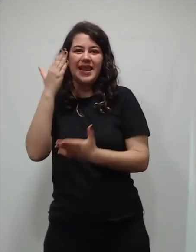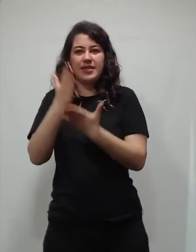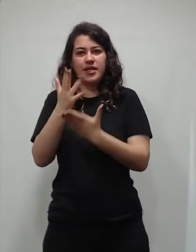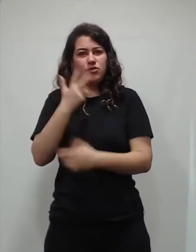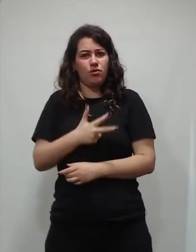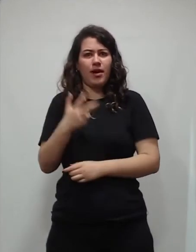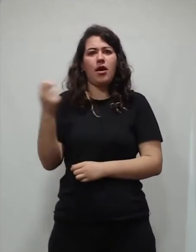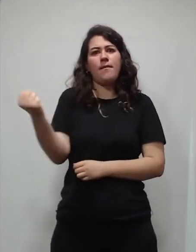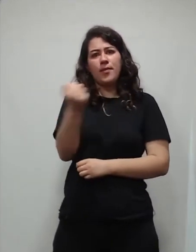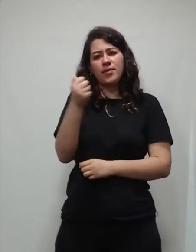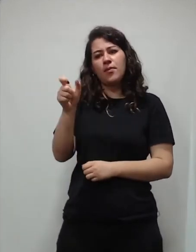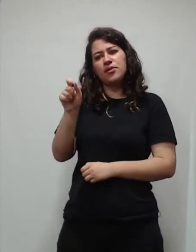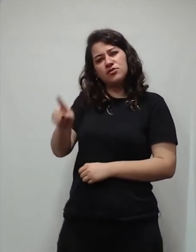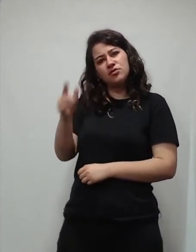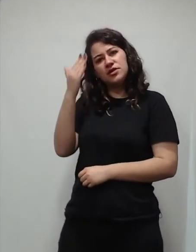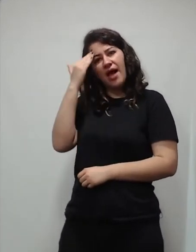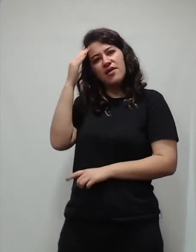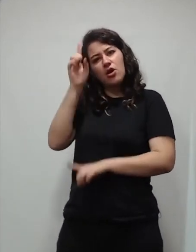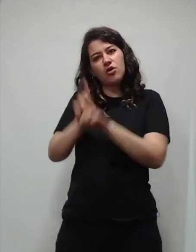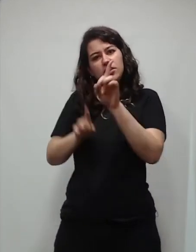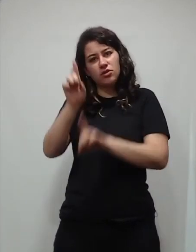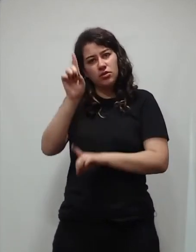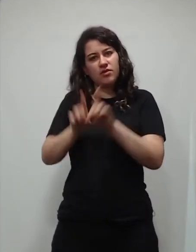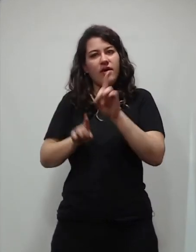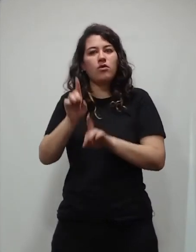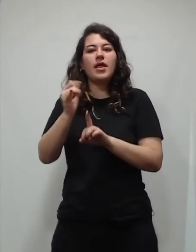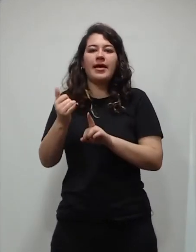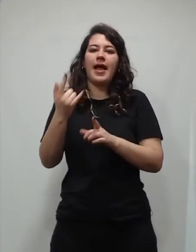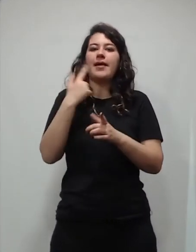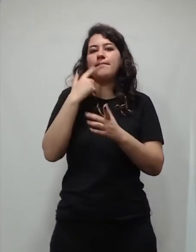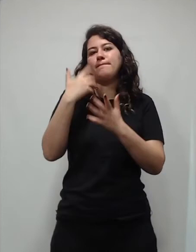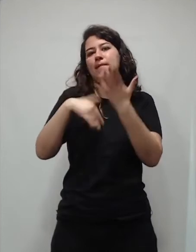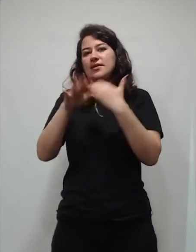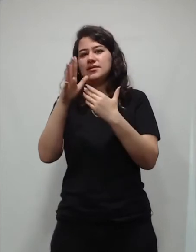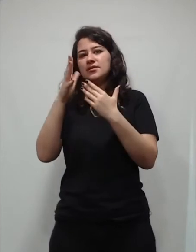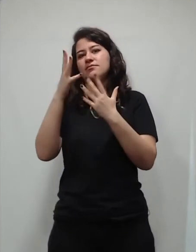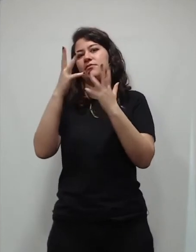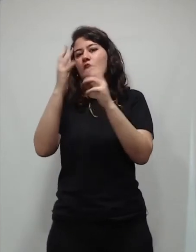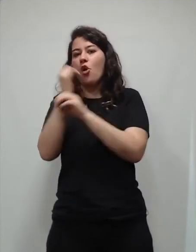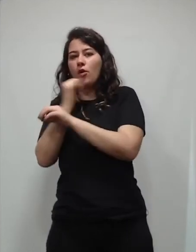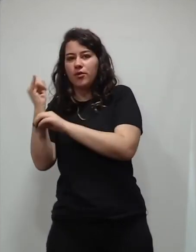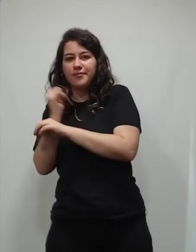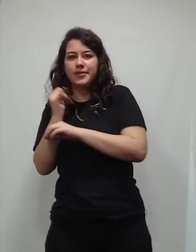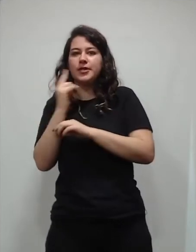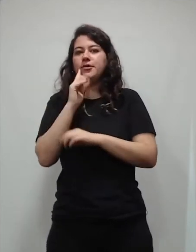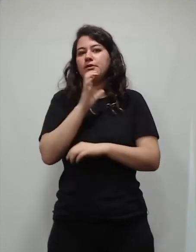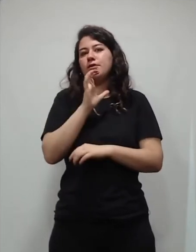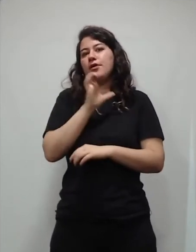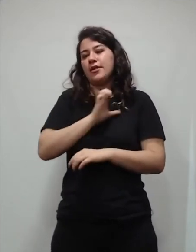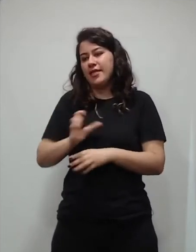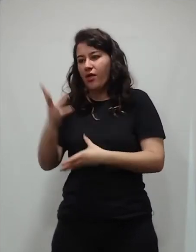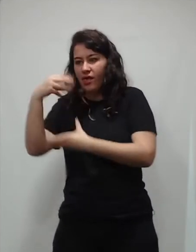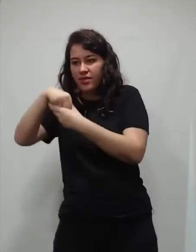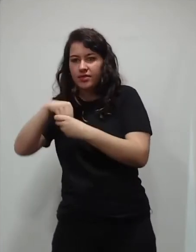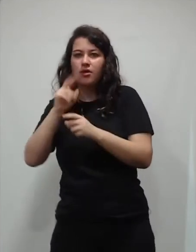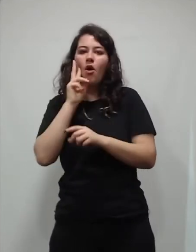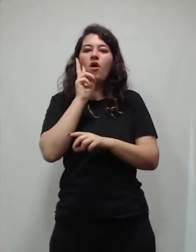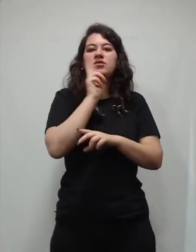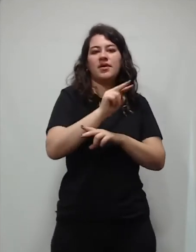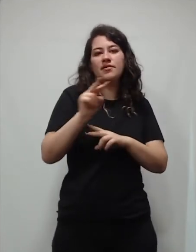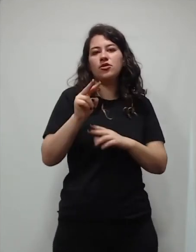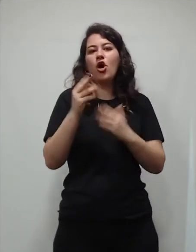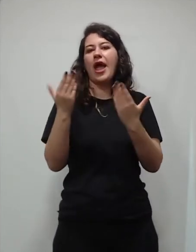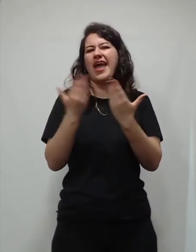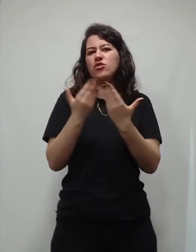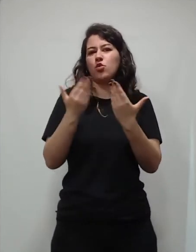constitución, sí, de la universidad y otros actores gubernamentales, pero fuertemente de la sociedad civil. Con el Observatorio de Estudios Jurídicos